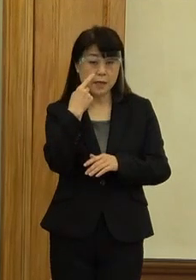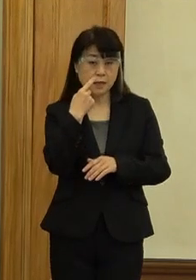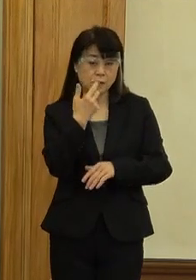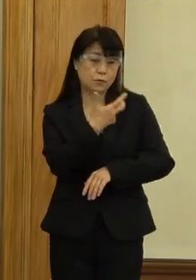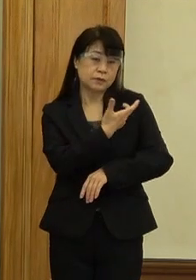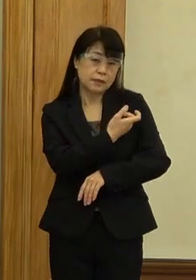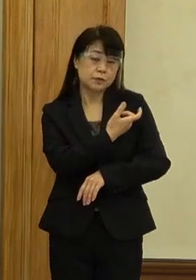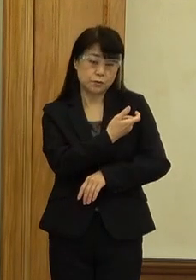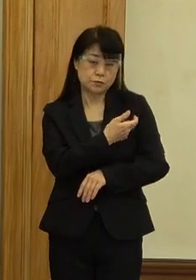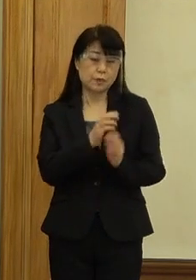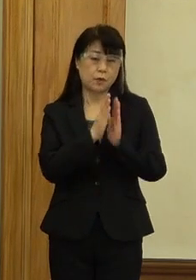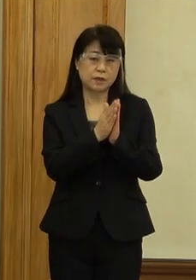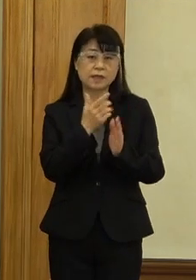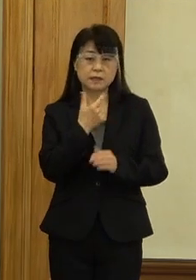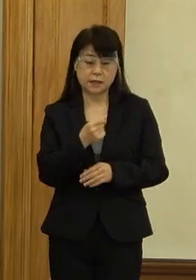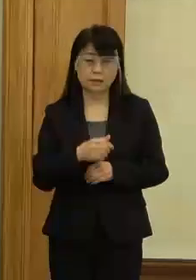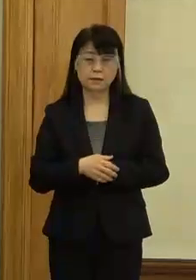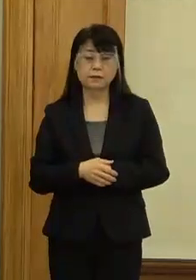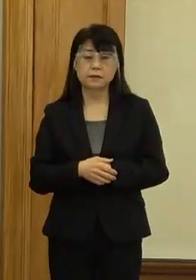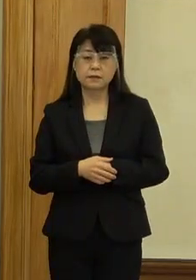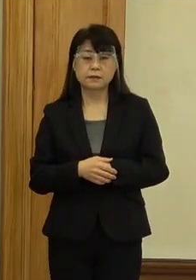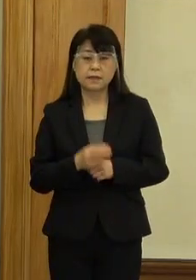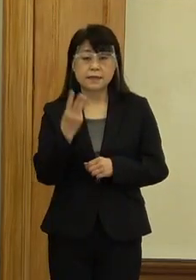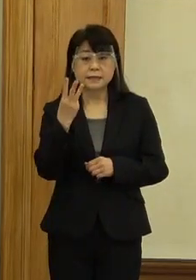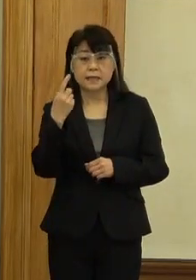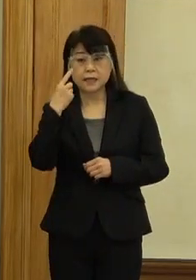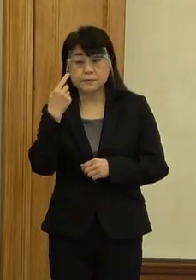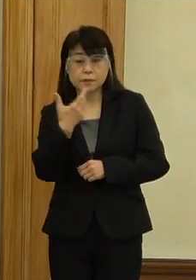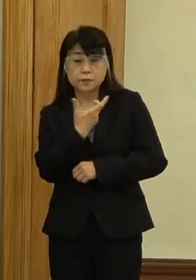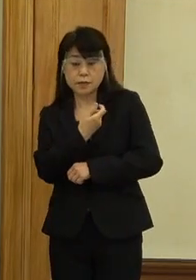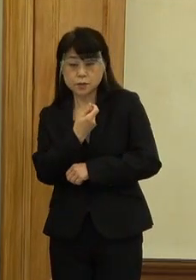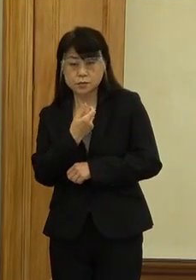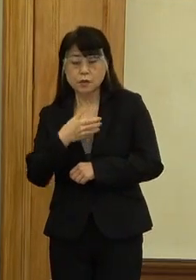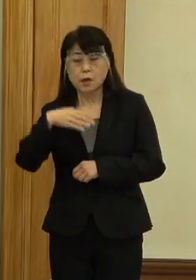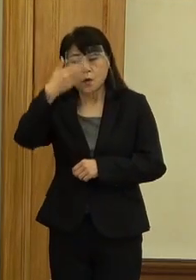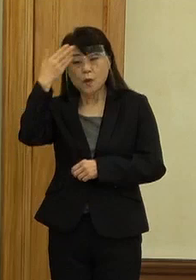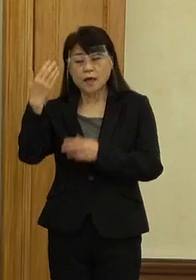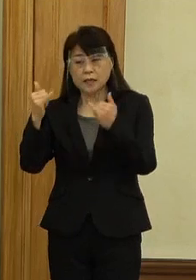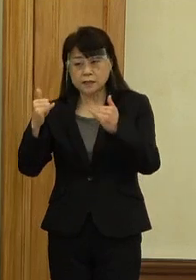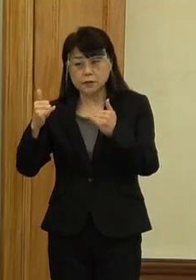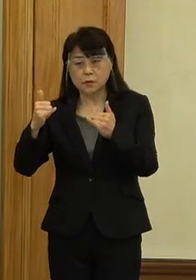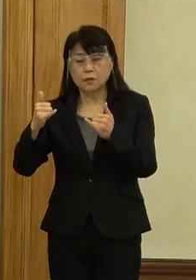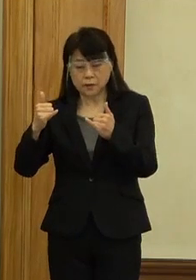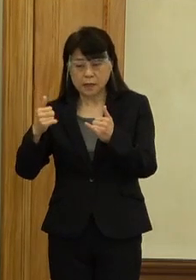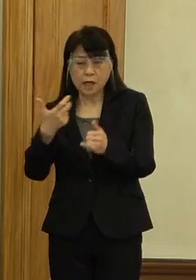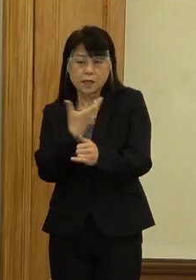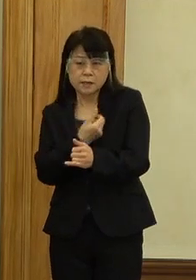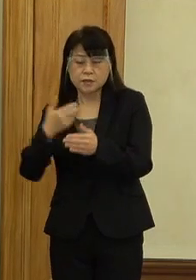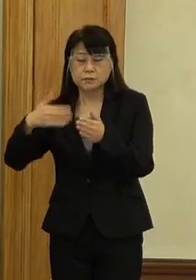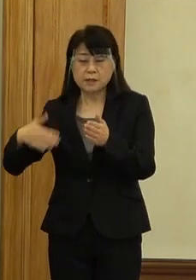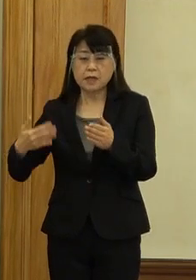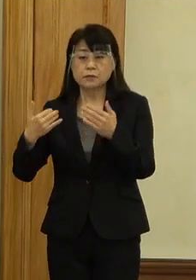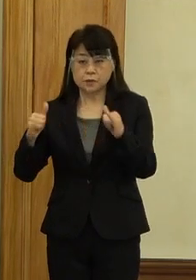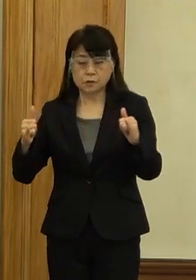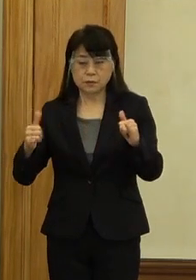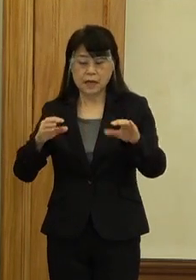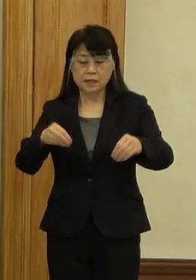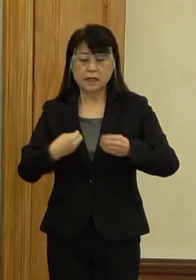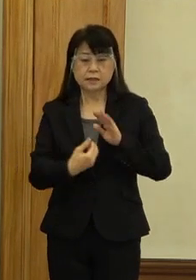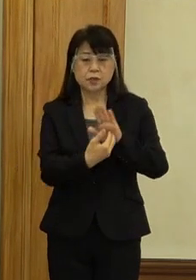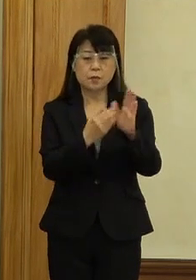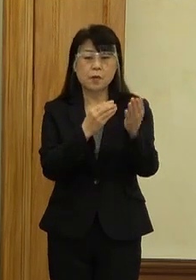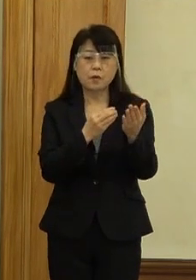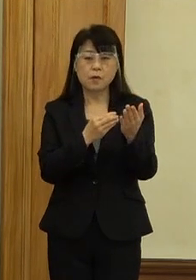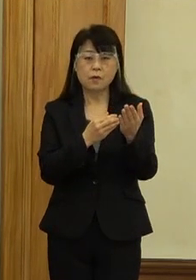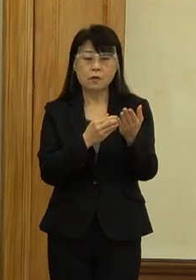種をお願いいたします。さらに3回目接種、特に若い世代でまだの方は、感染予防効果、入院